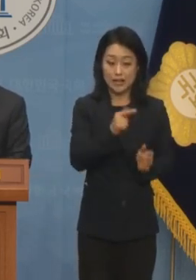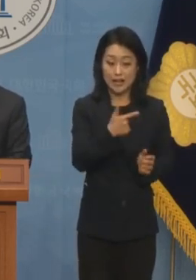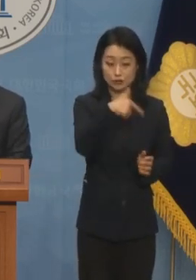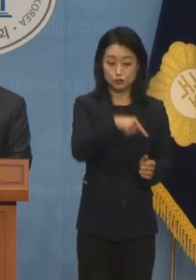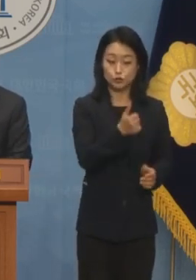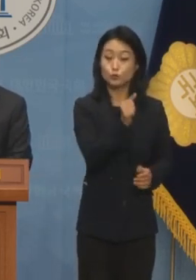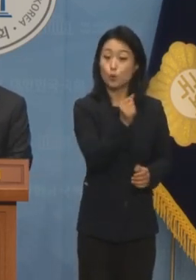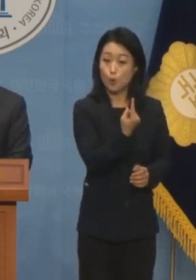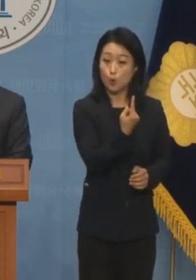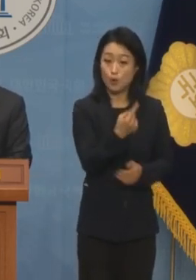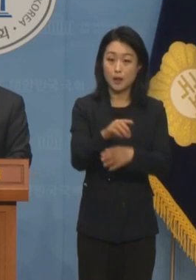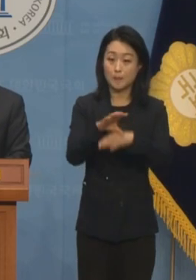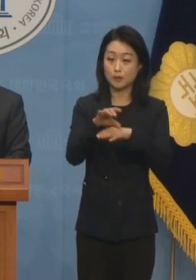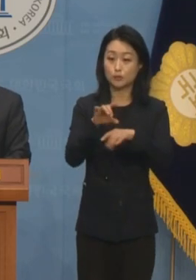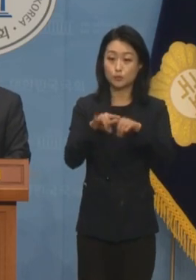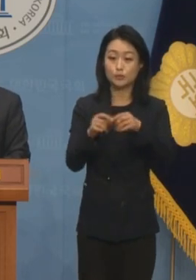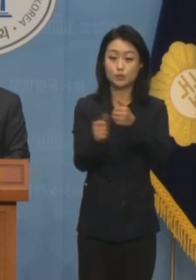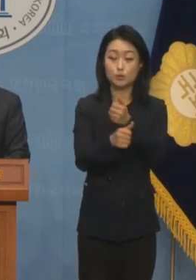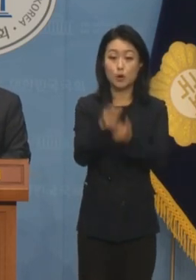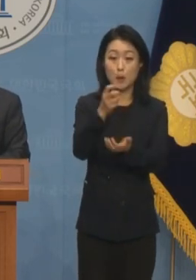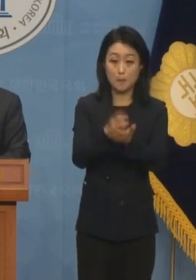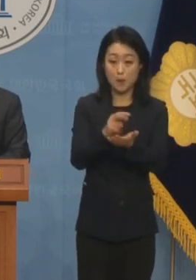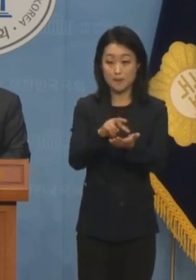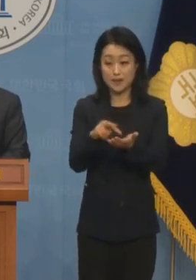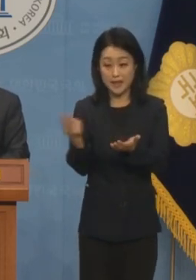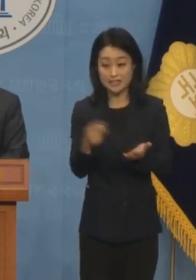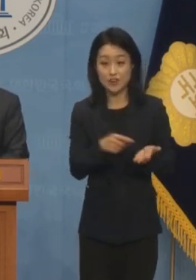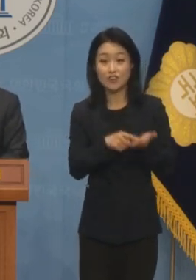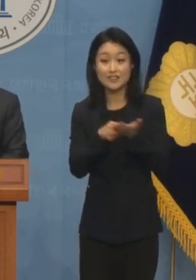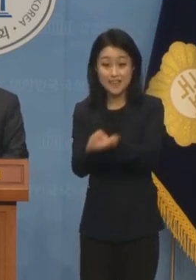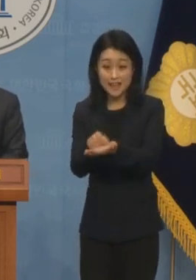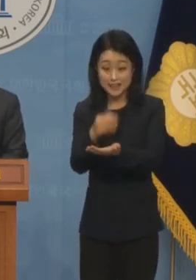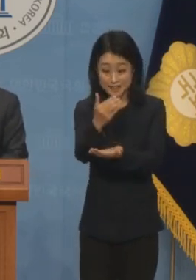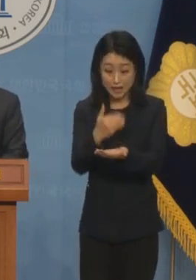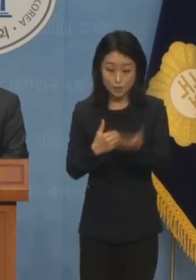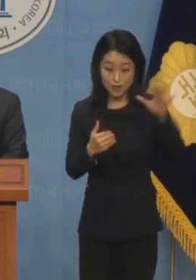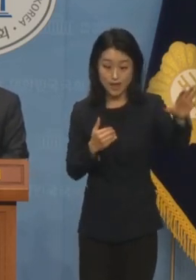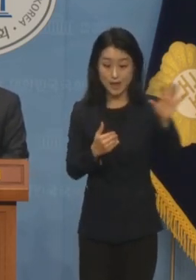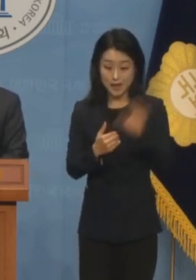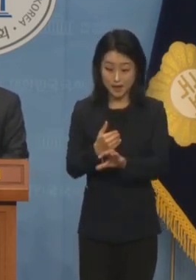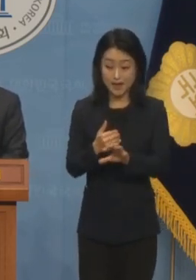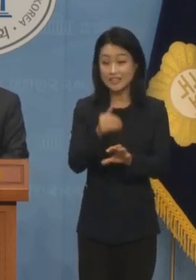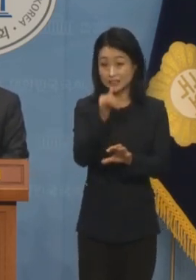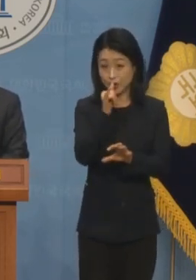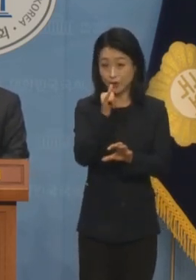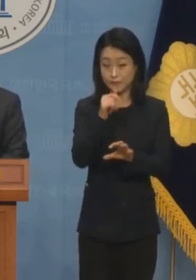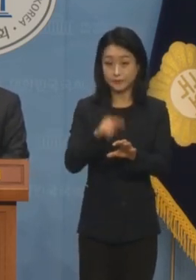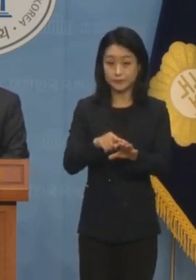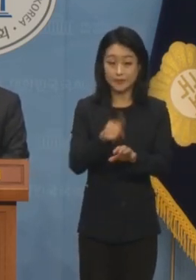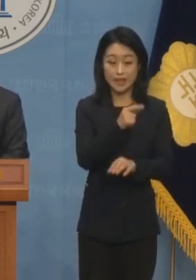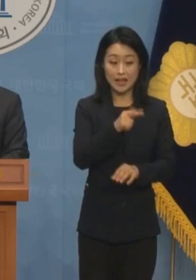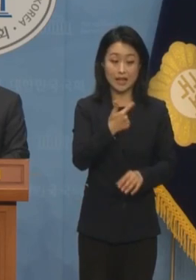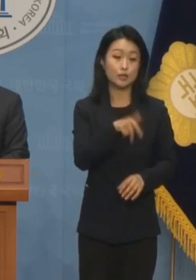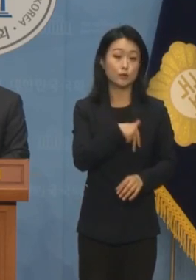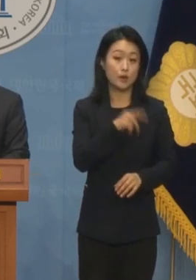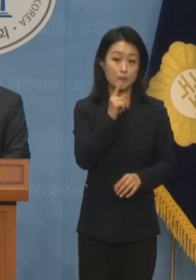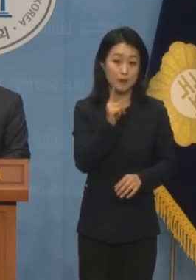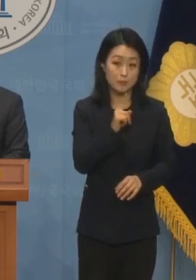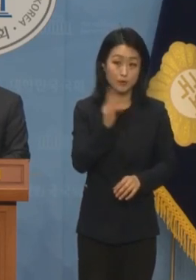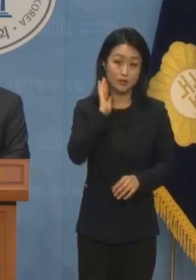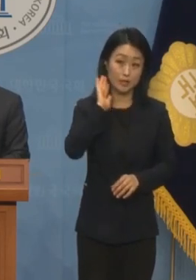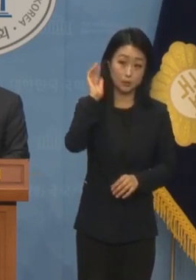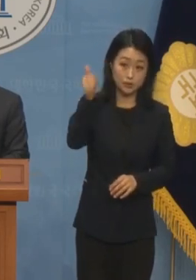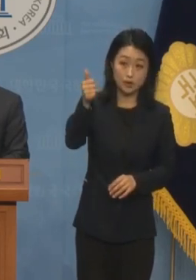의원의 방통위법 개정안 제안 이후에 그대로 반영되어 있습니다. 한준호 의원은